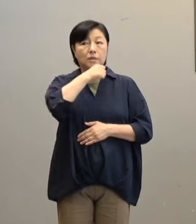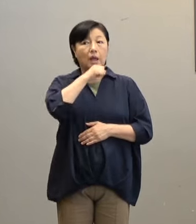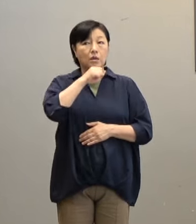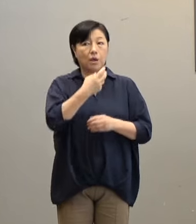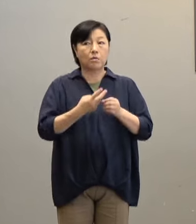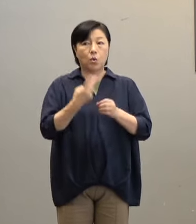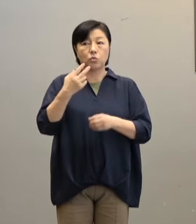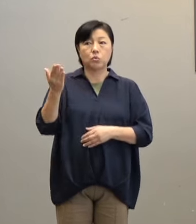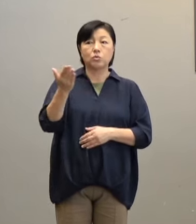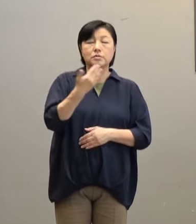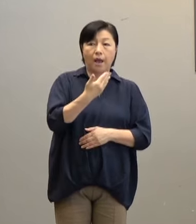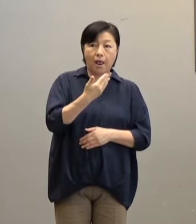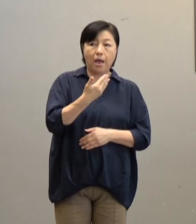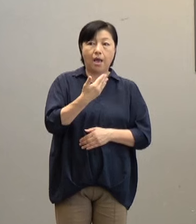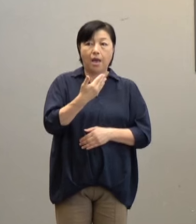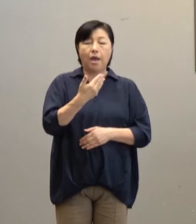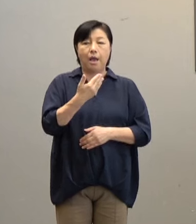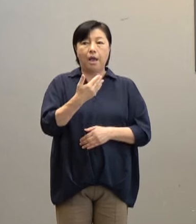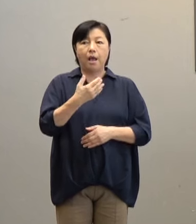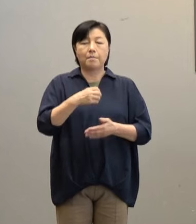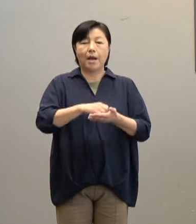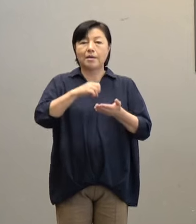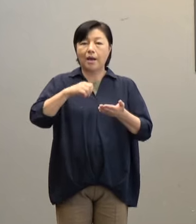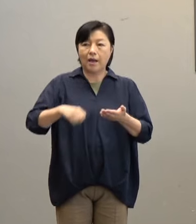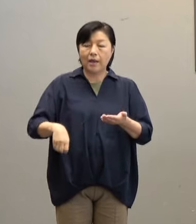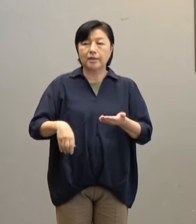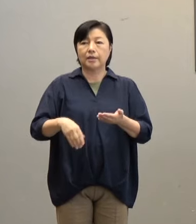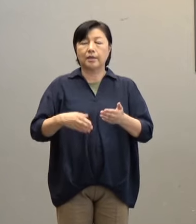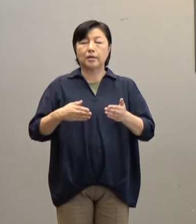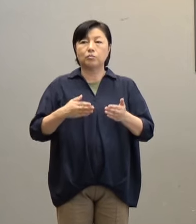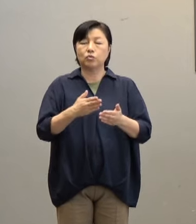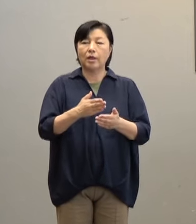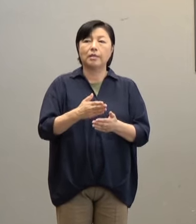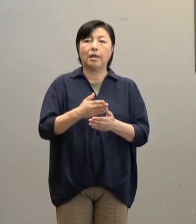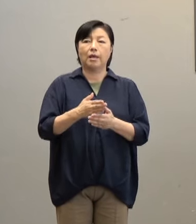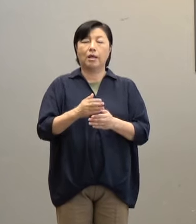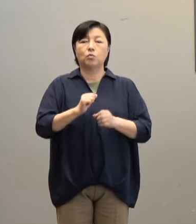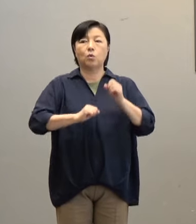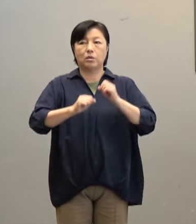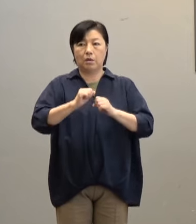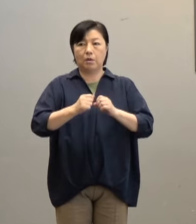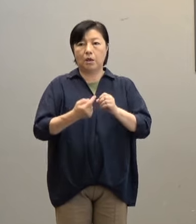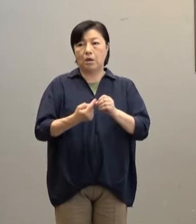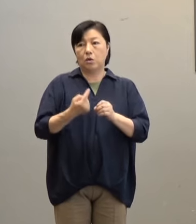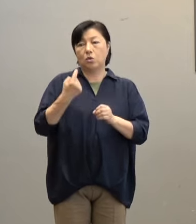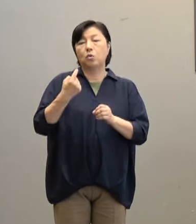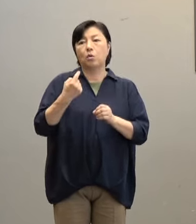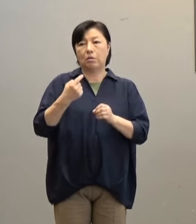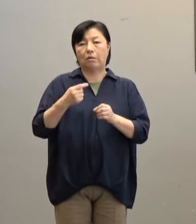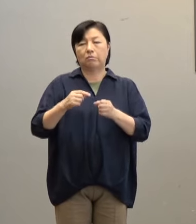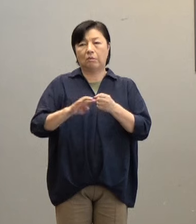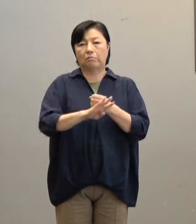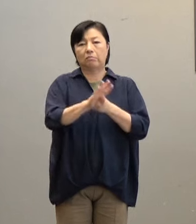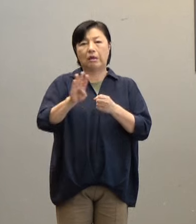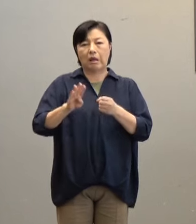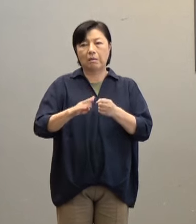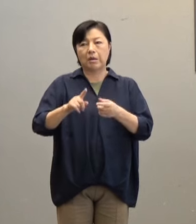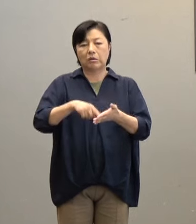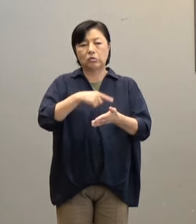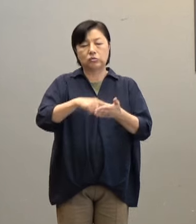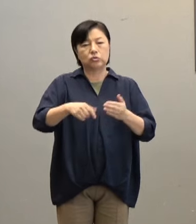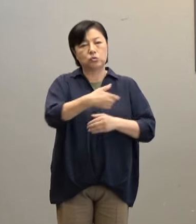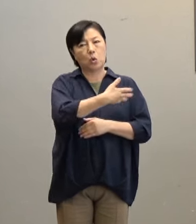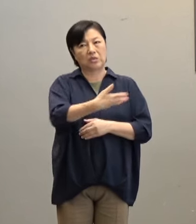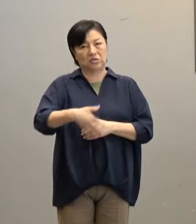昨年から、いわゆる解禁に向けて動いてますけれども、去年の原発の処理水の放出の時には逆に中国の方